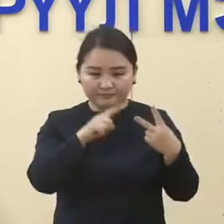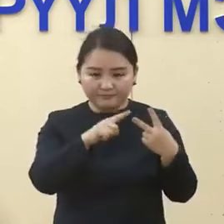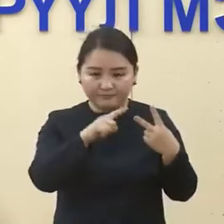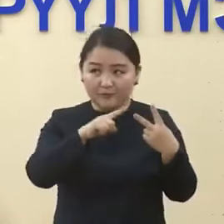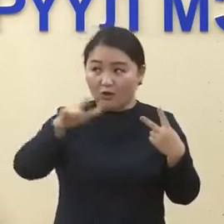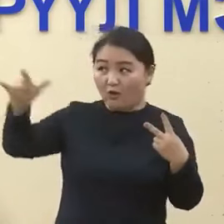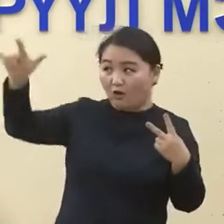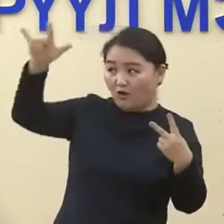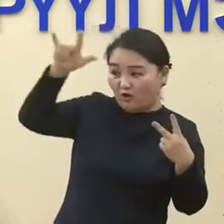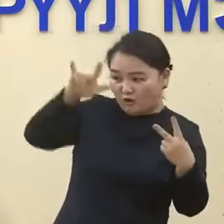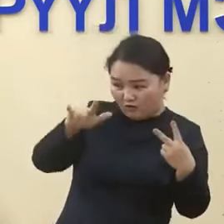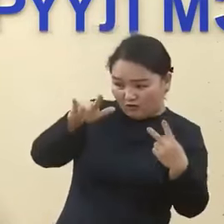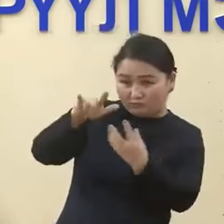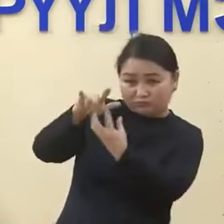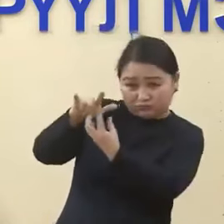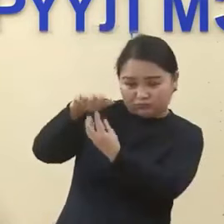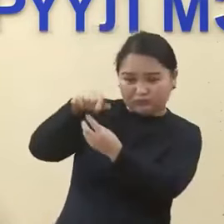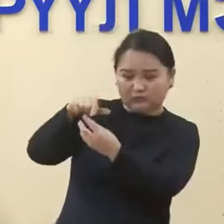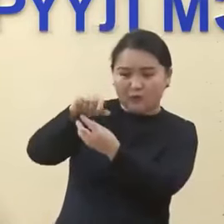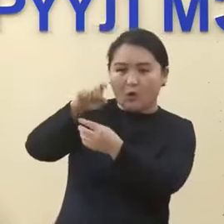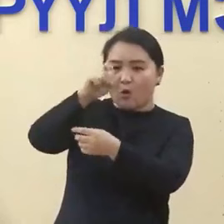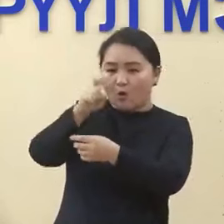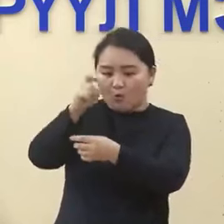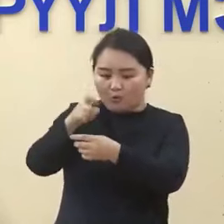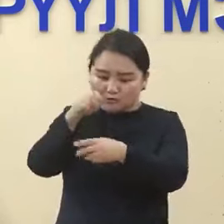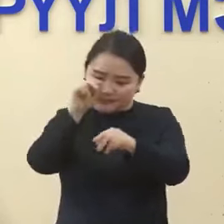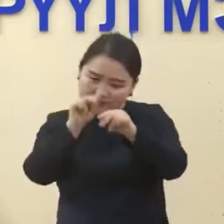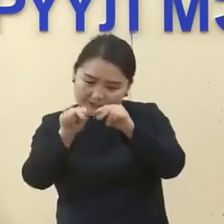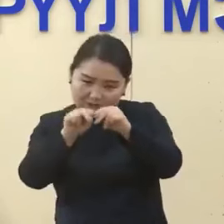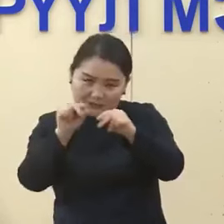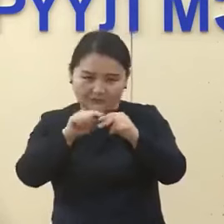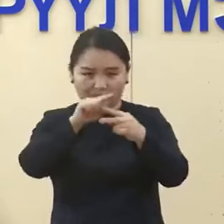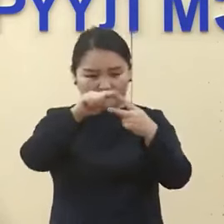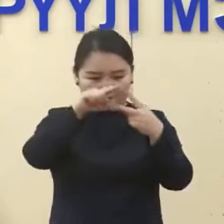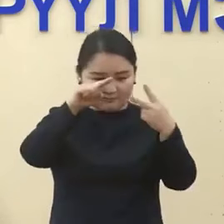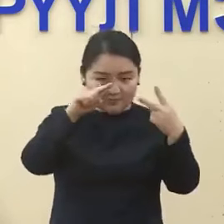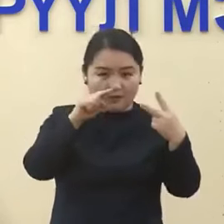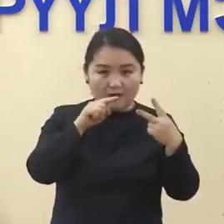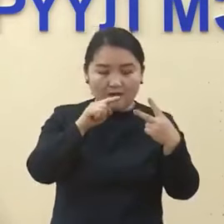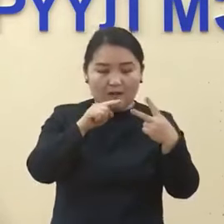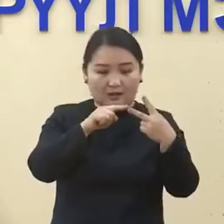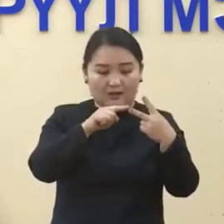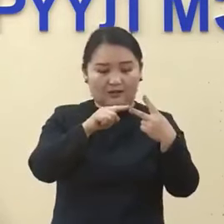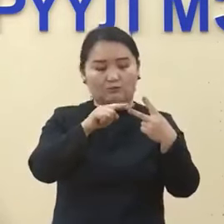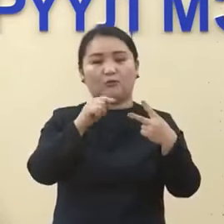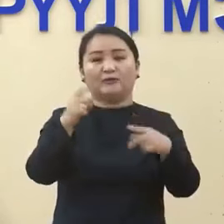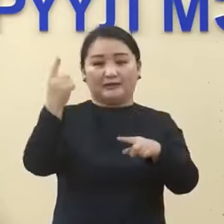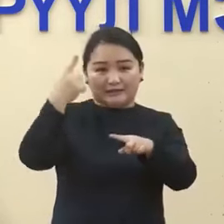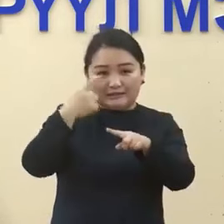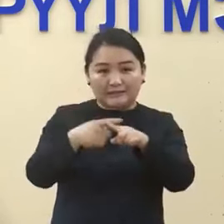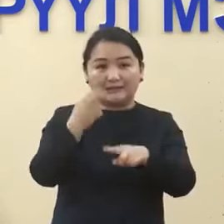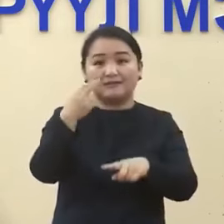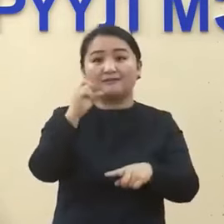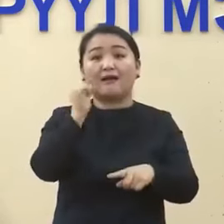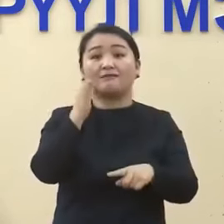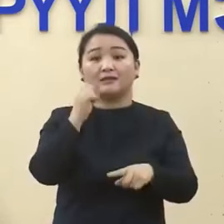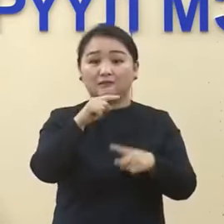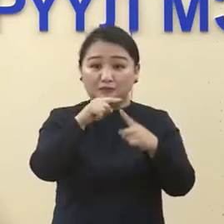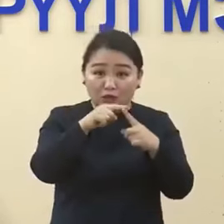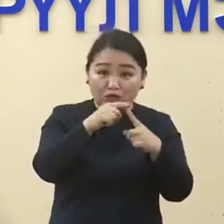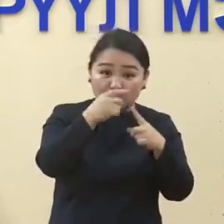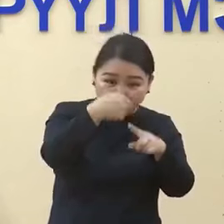үүргийн онцгор ирж байгаа хүмүүсээ шинжилнэ. А мөн давтан шинжилгээнүүдээ хийж хянах юм аа. Үүний хажуугаар бид